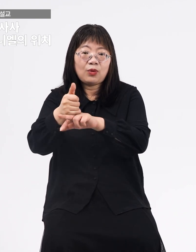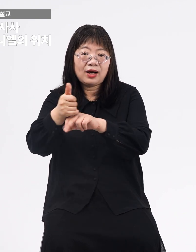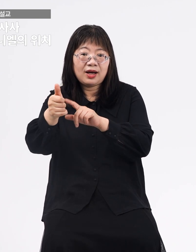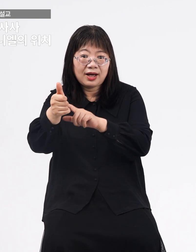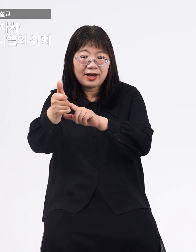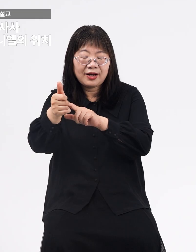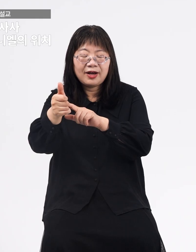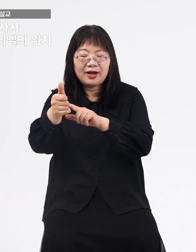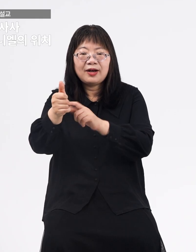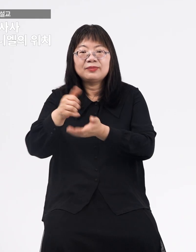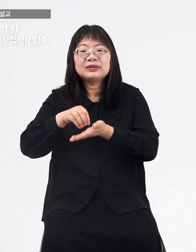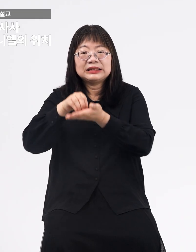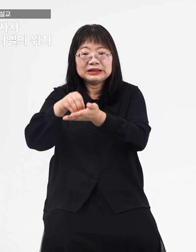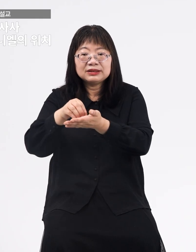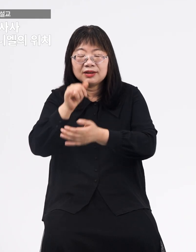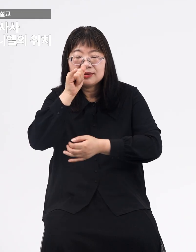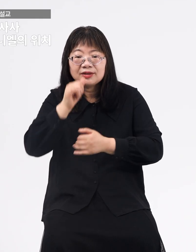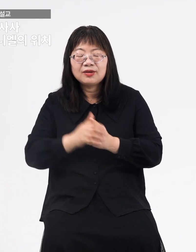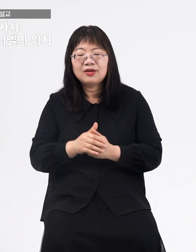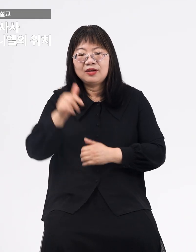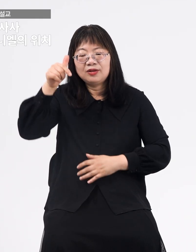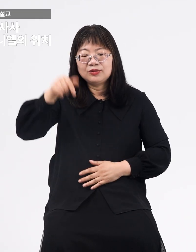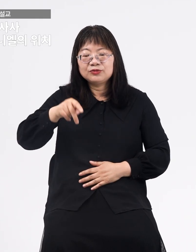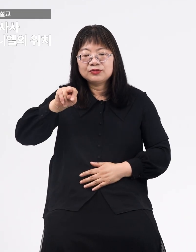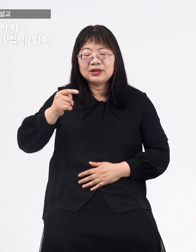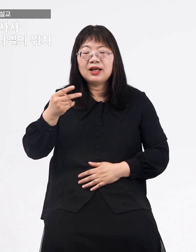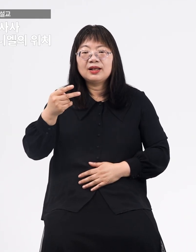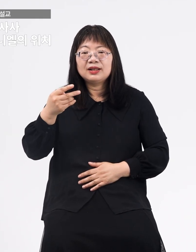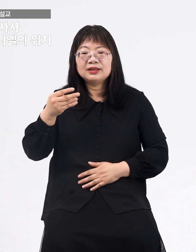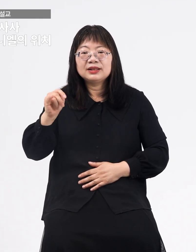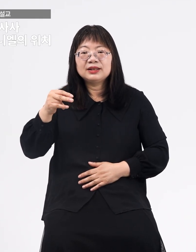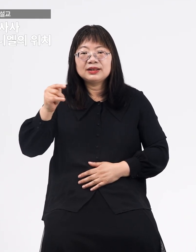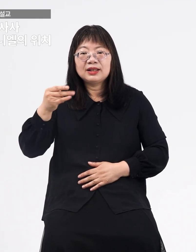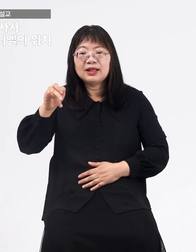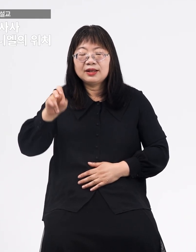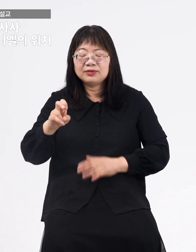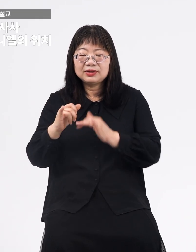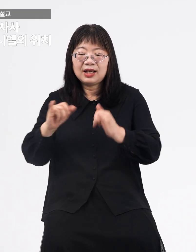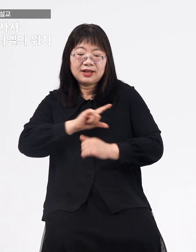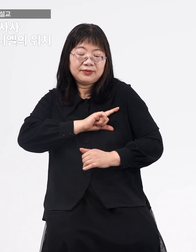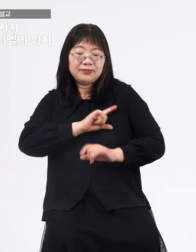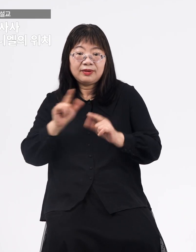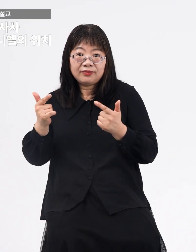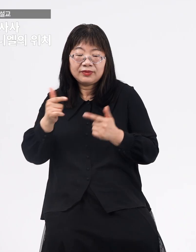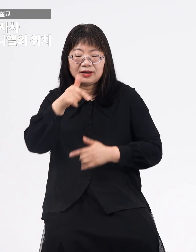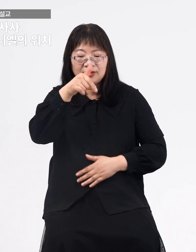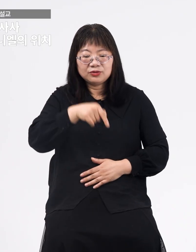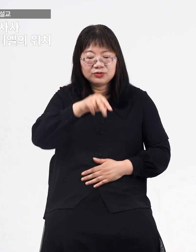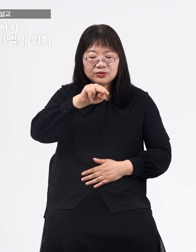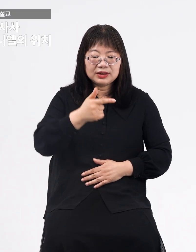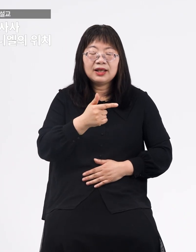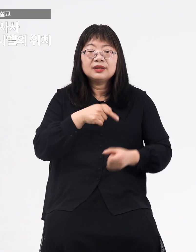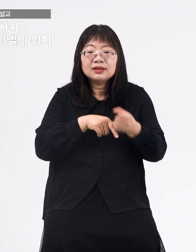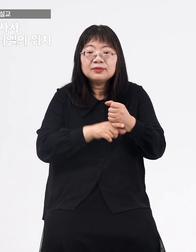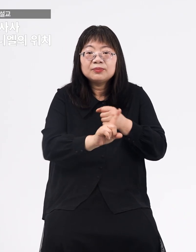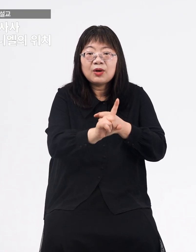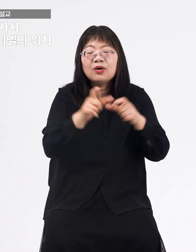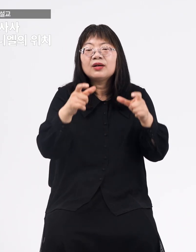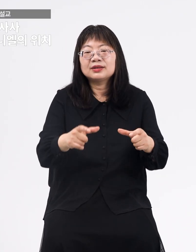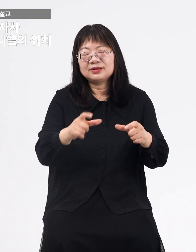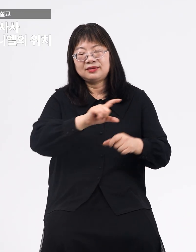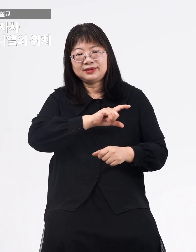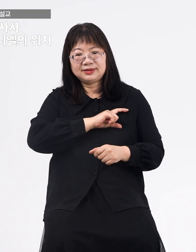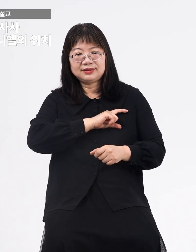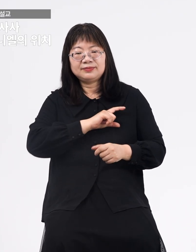왕으로 소개가 되죠. 근데 이 구산 리사다임은 사람 이름이 아니에요. 구산이라는 말은 지역